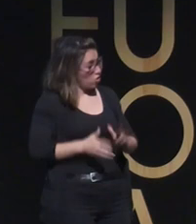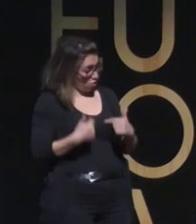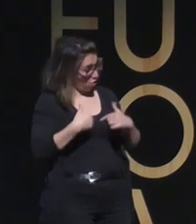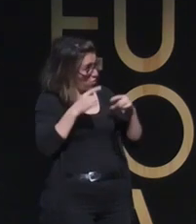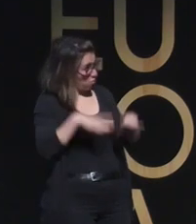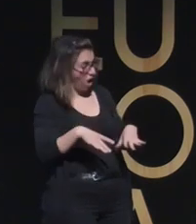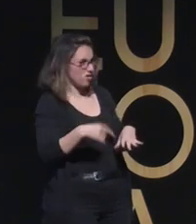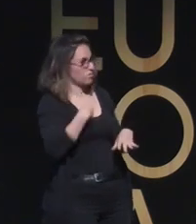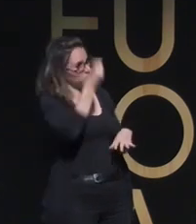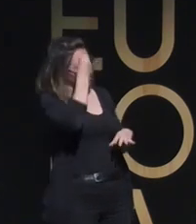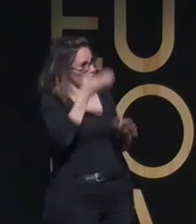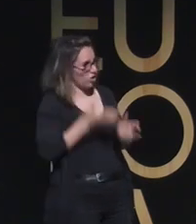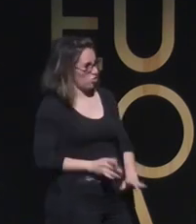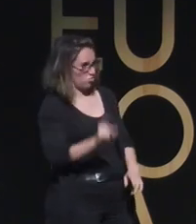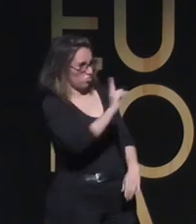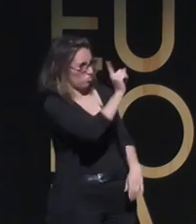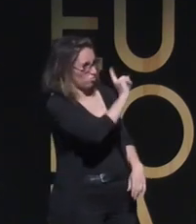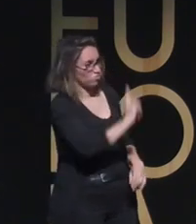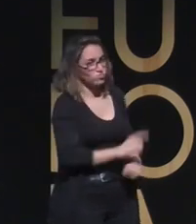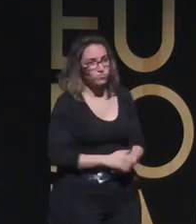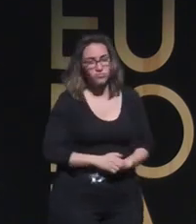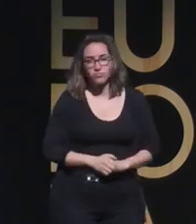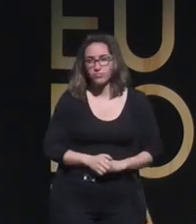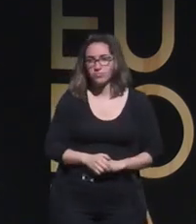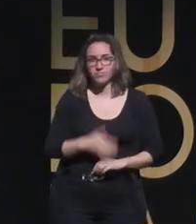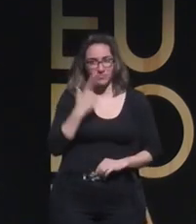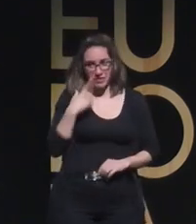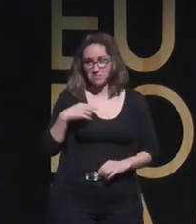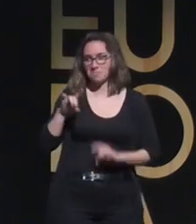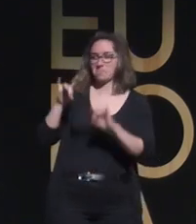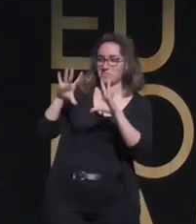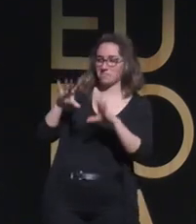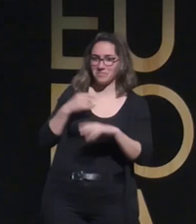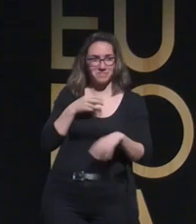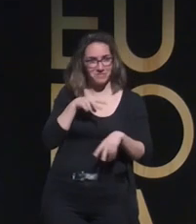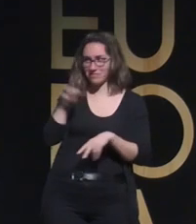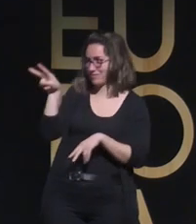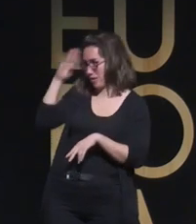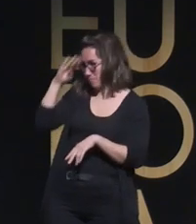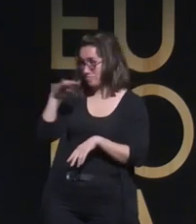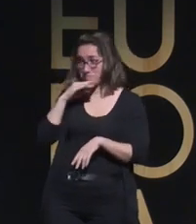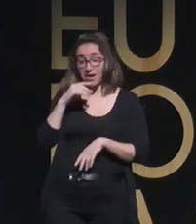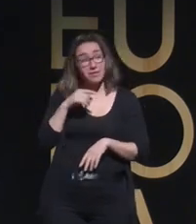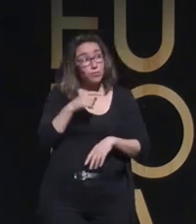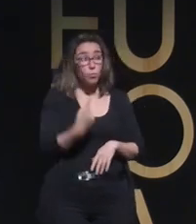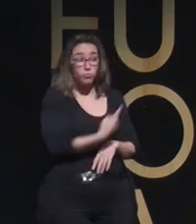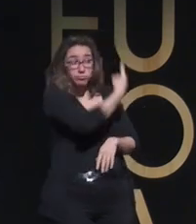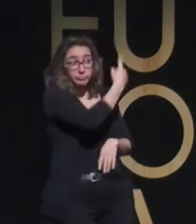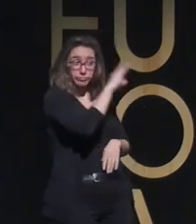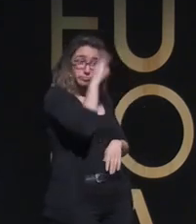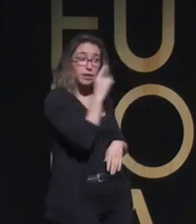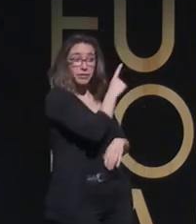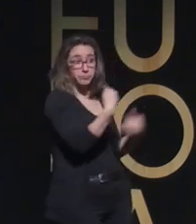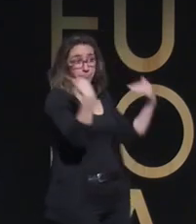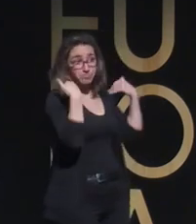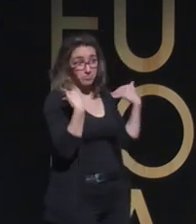tendría. Qué grande. O sea, un crack. Pero le miraba a sus padres y digo, pero lo habéis tenido, es cosa vuestra. O sea, yo un hijo